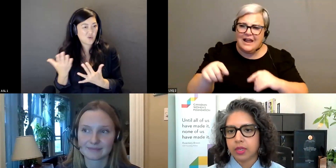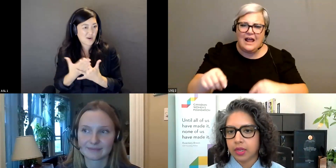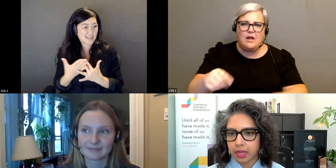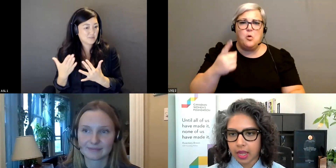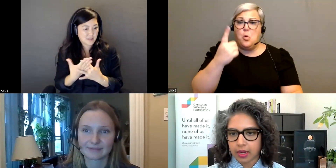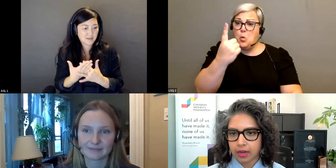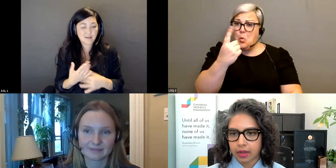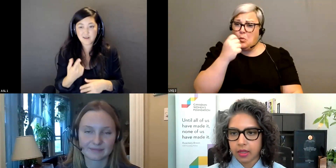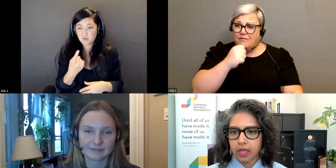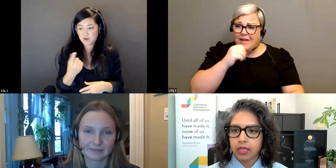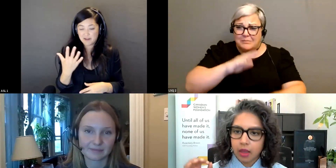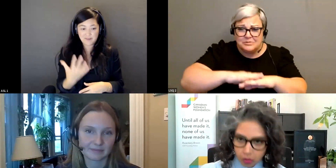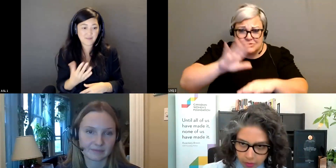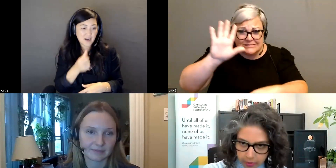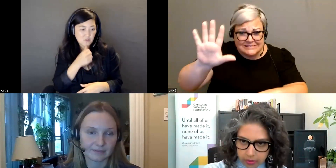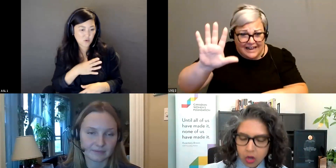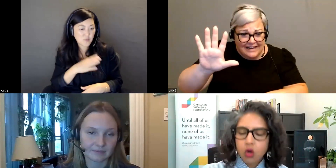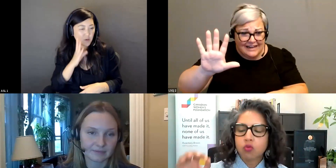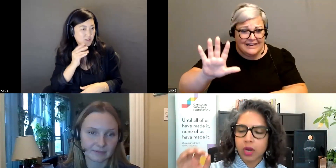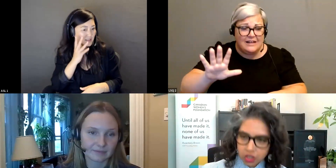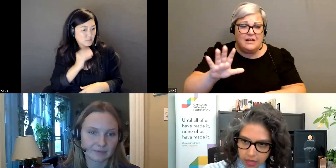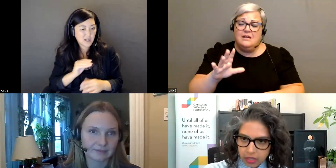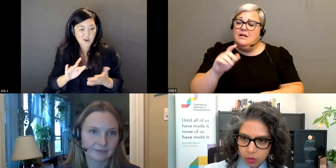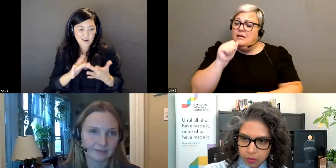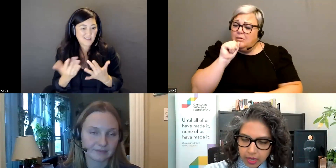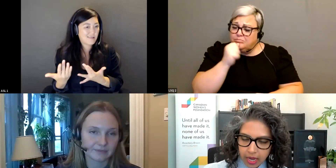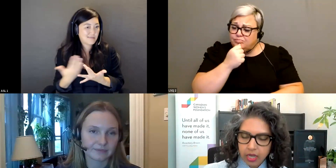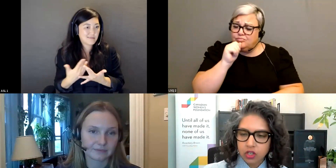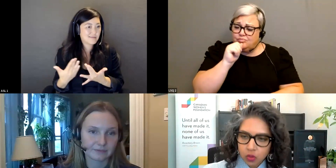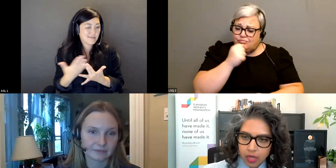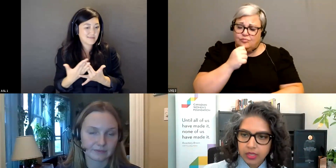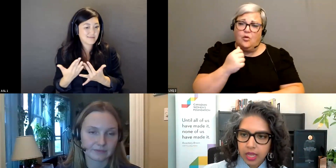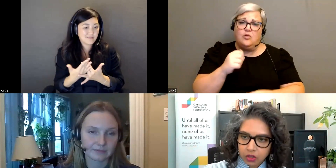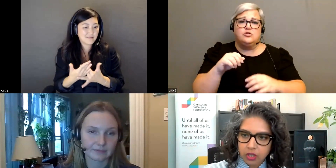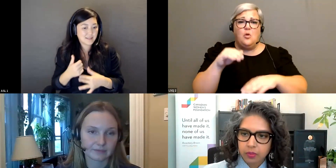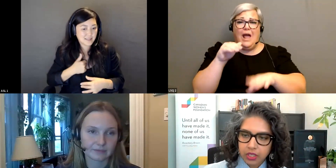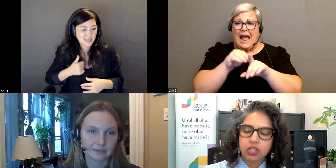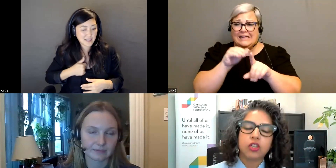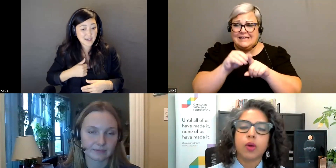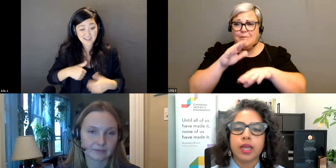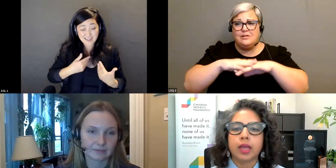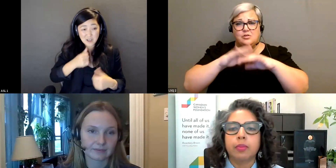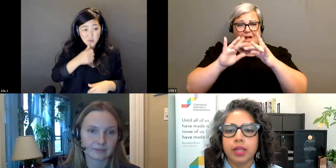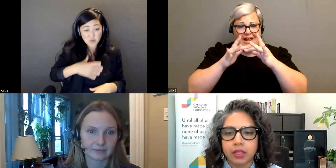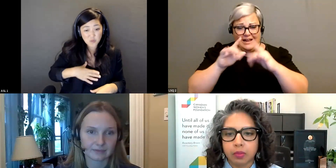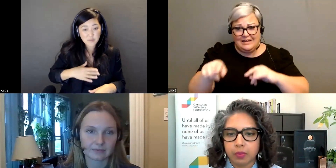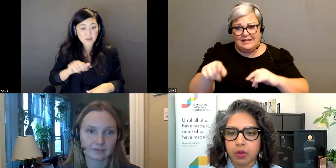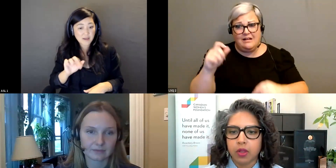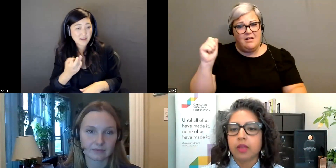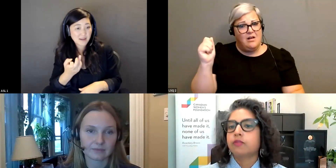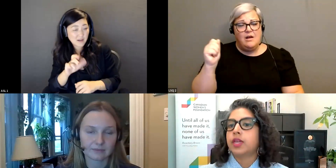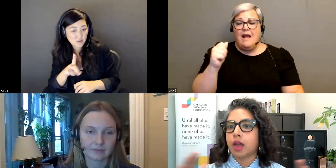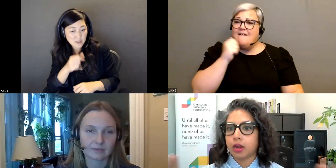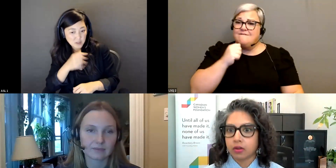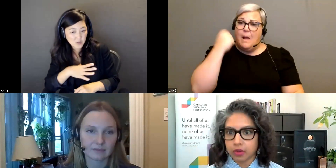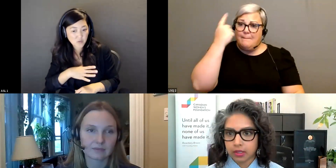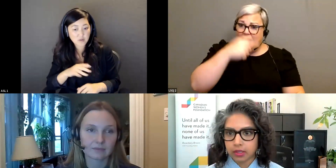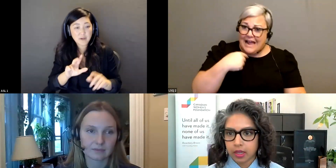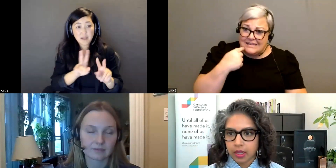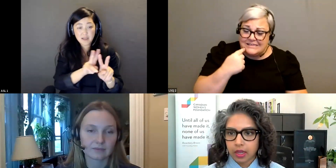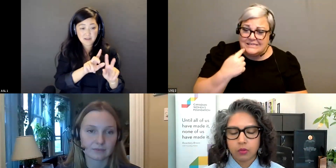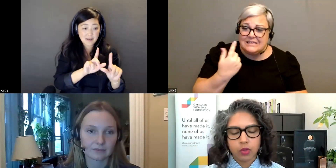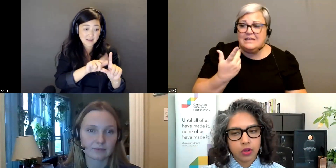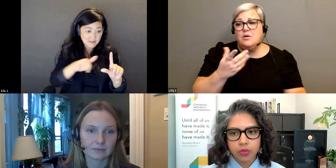sur cinq souffre de harcèlement en ligne au Canada. Les femmes racisés, les membres